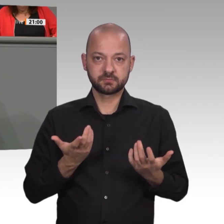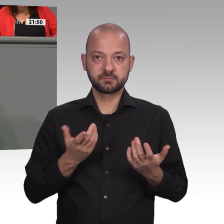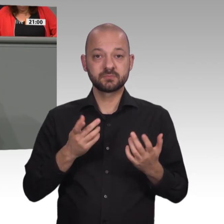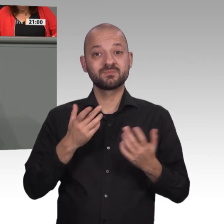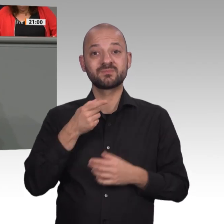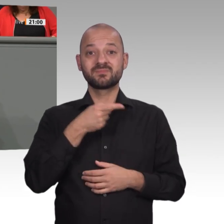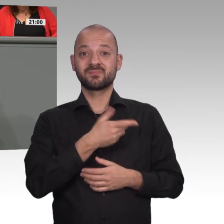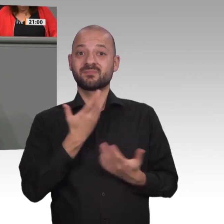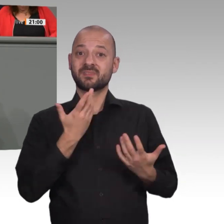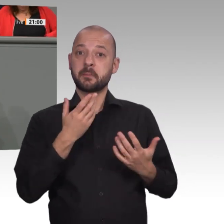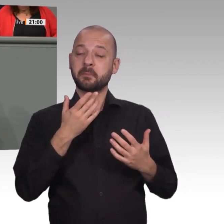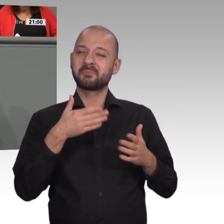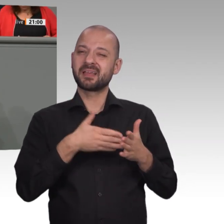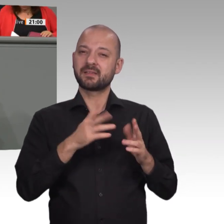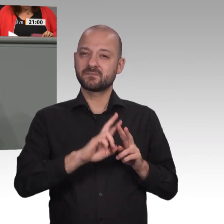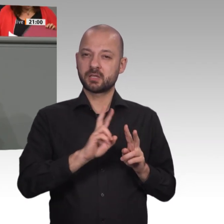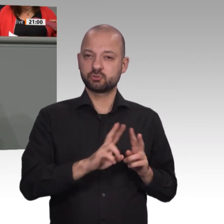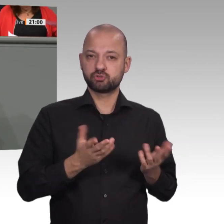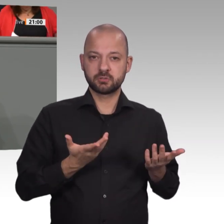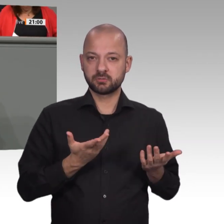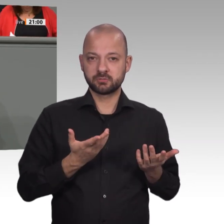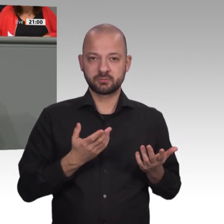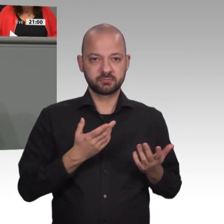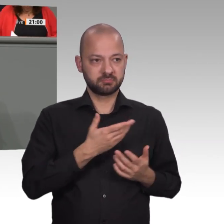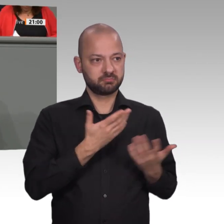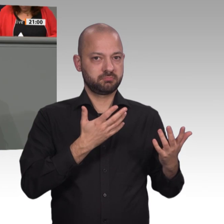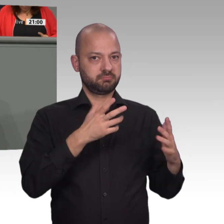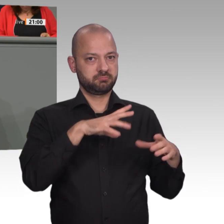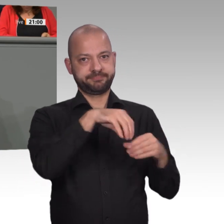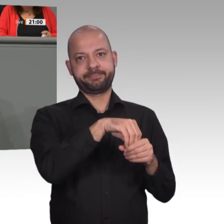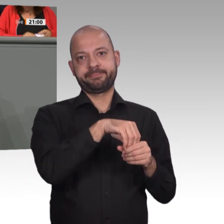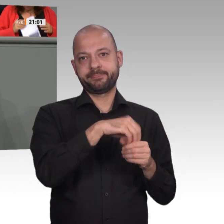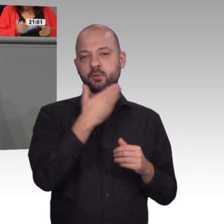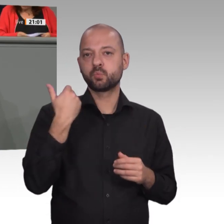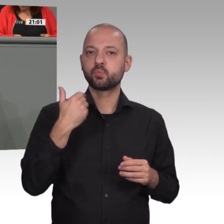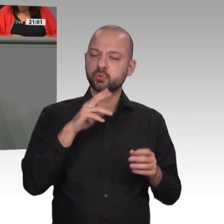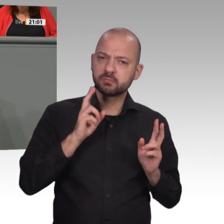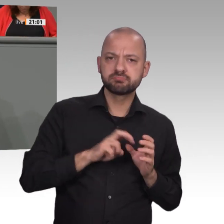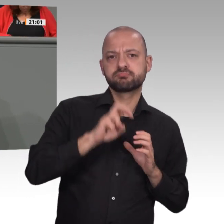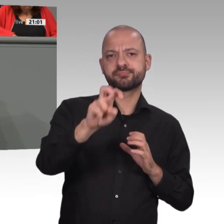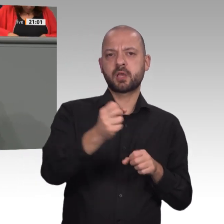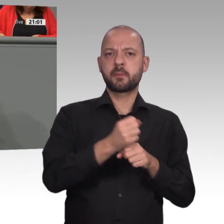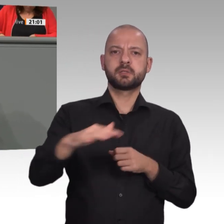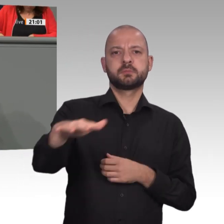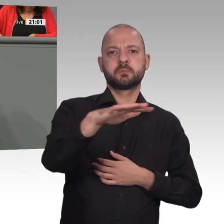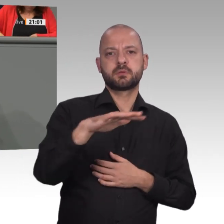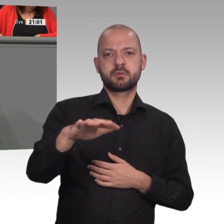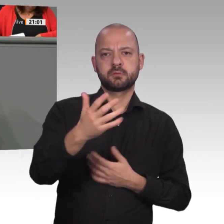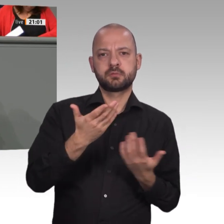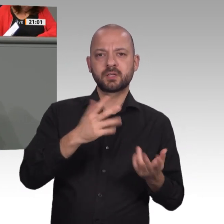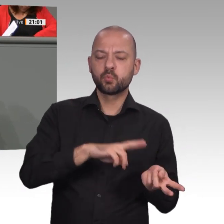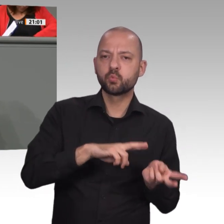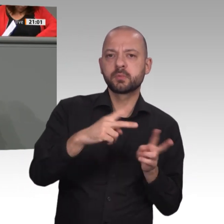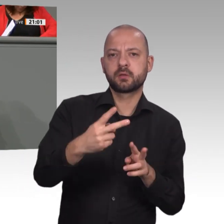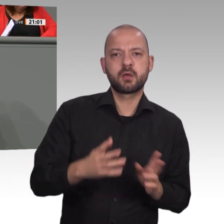empfiehlt weiterhin, durch entsprechende Vorschriften wirksam einen inklusiven, mit dem Übereinkommen im Einklang